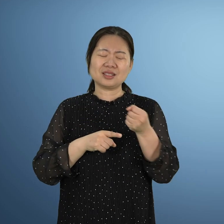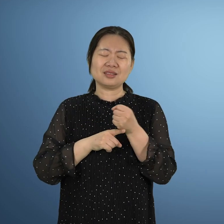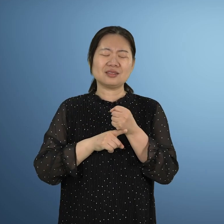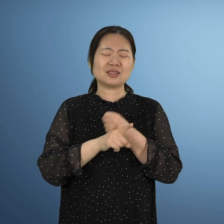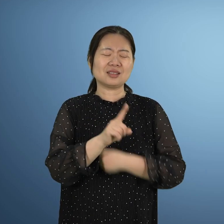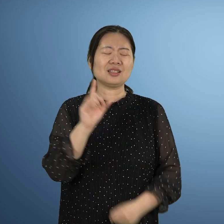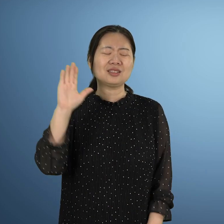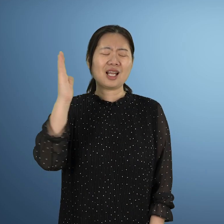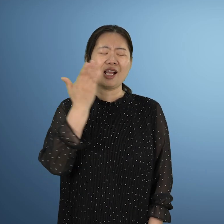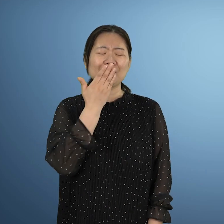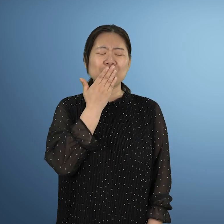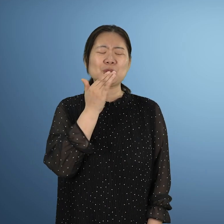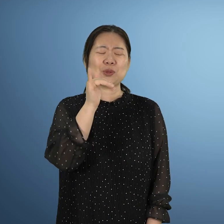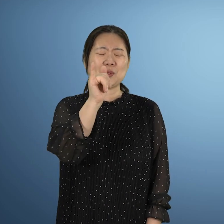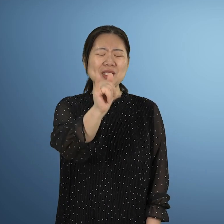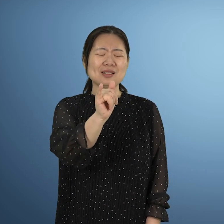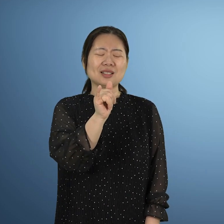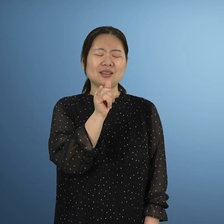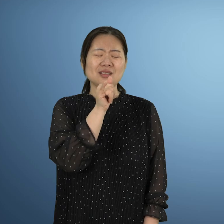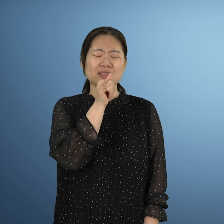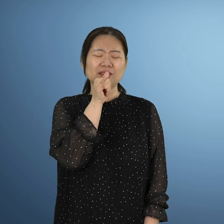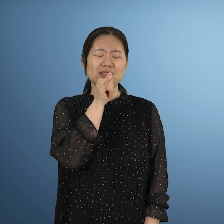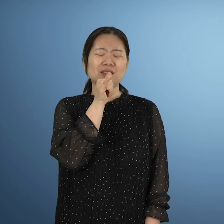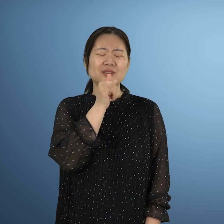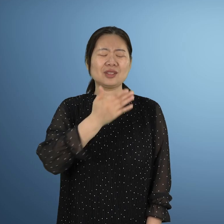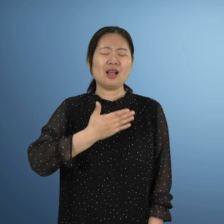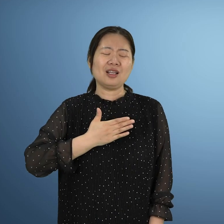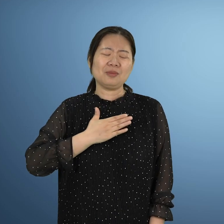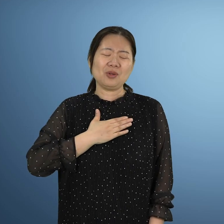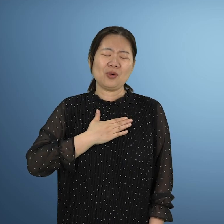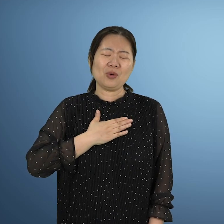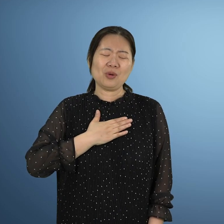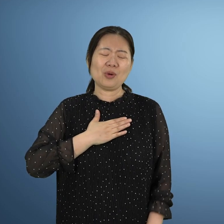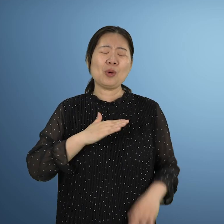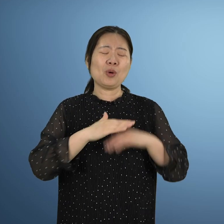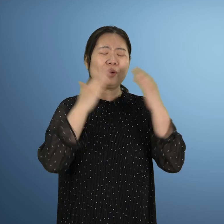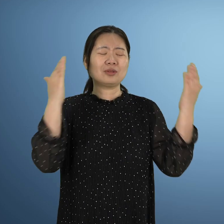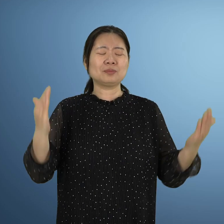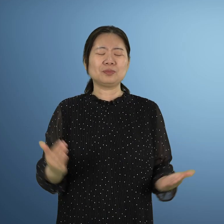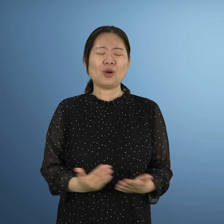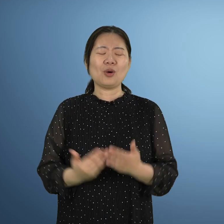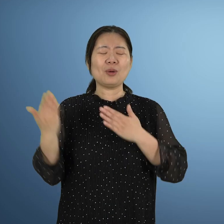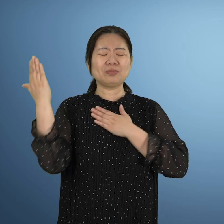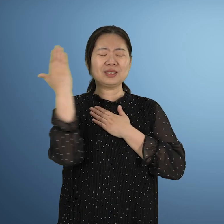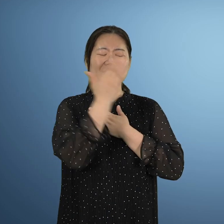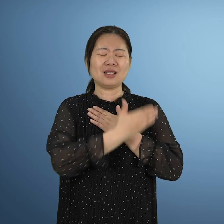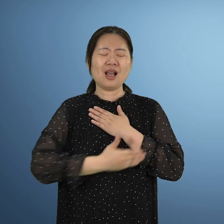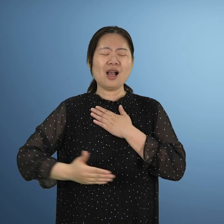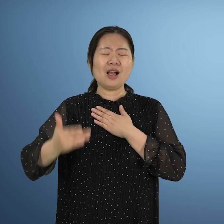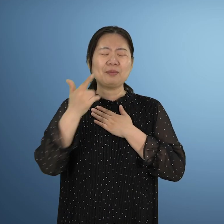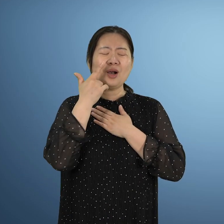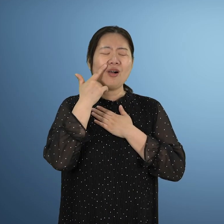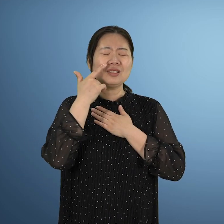아버지의 뜻이 될 수 있기를 나의 온